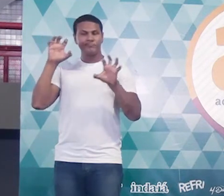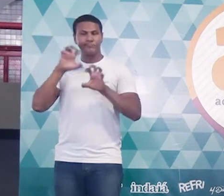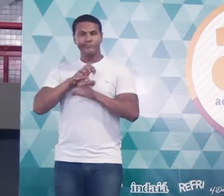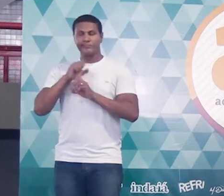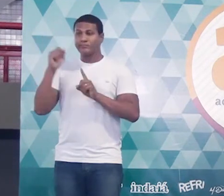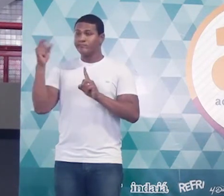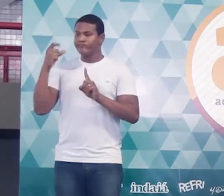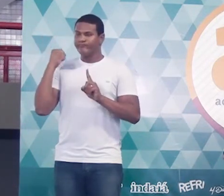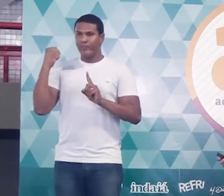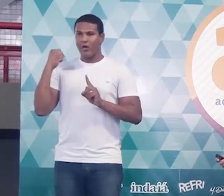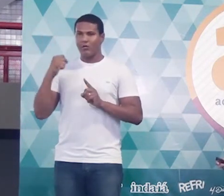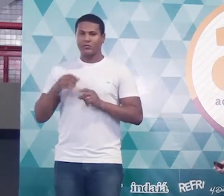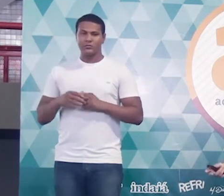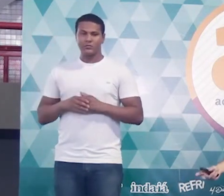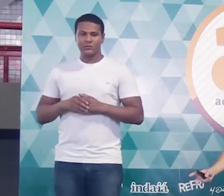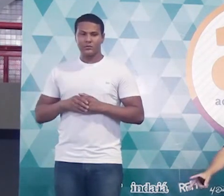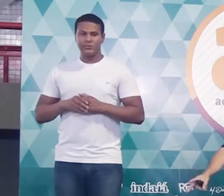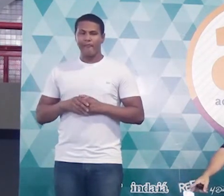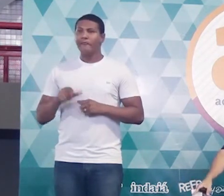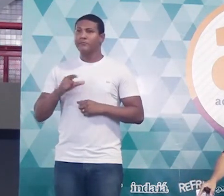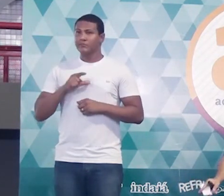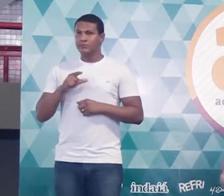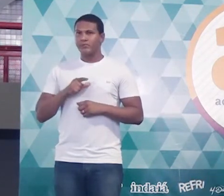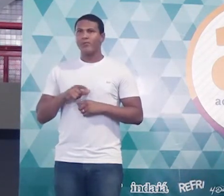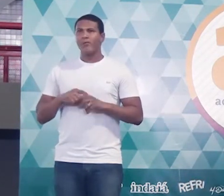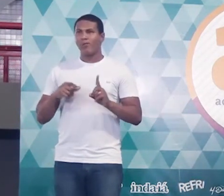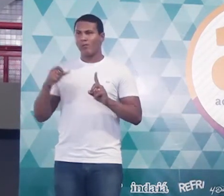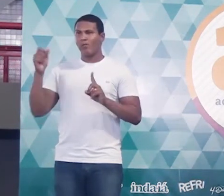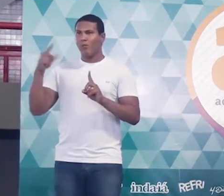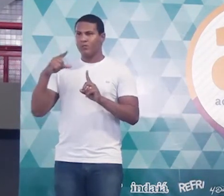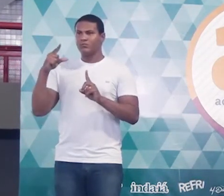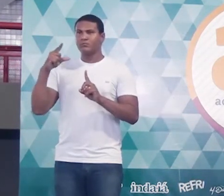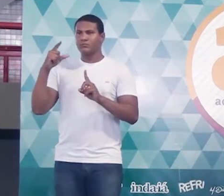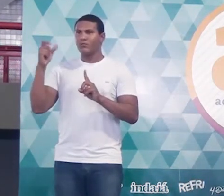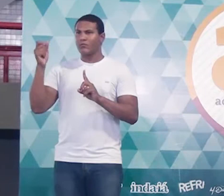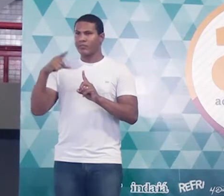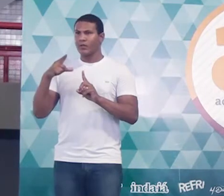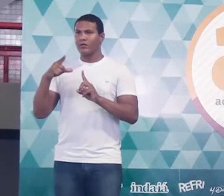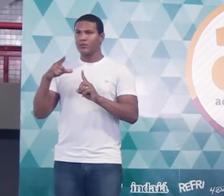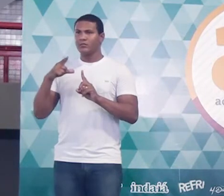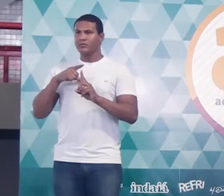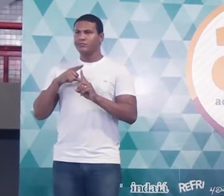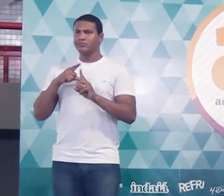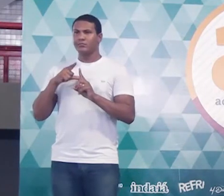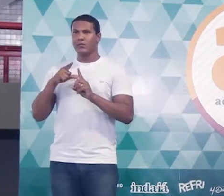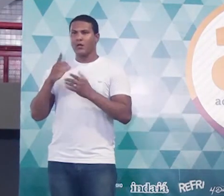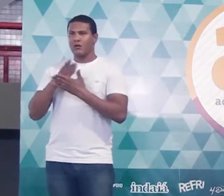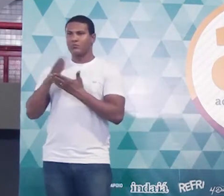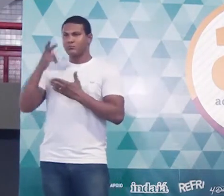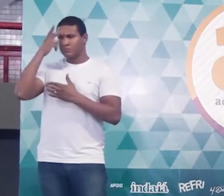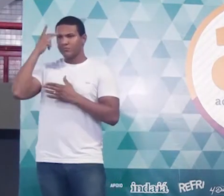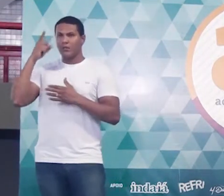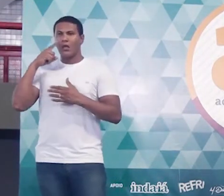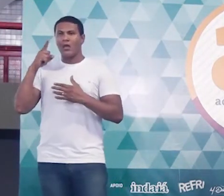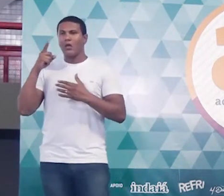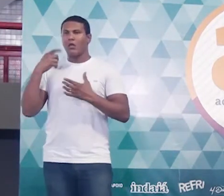com gato, né? Até aquele refrigerante preto, o pessoal passava para dizer que queria